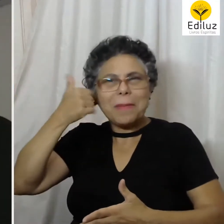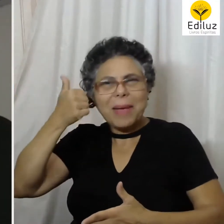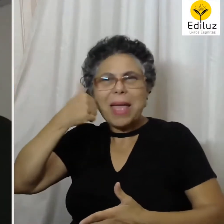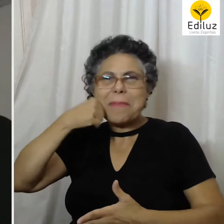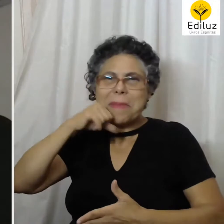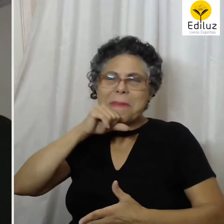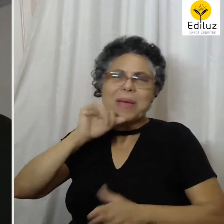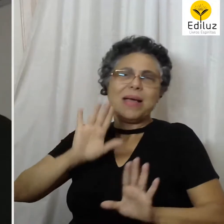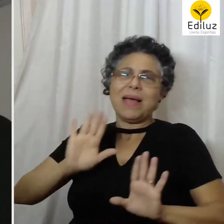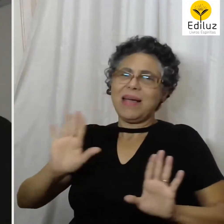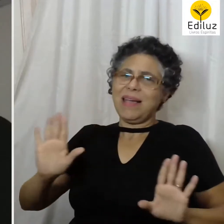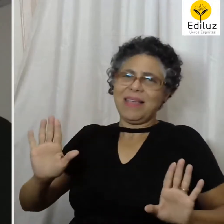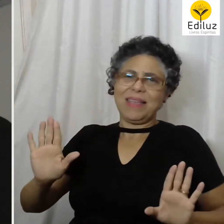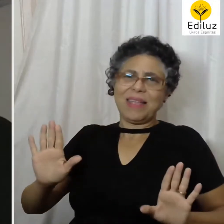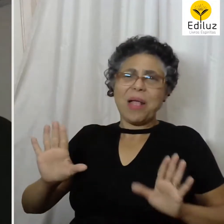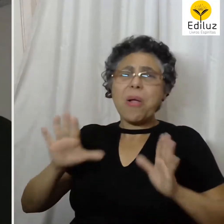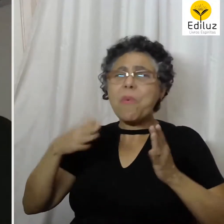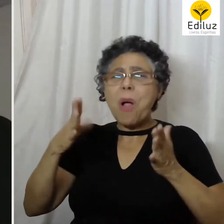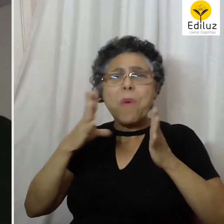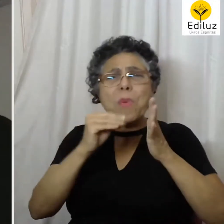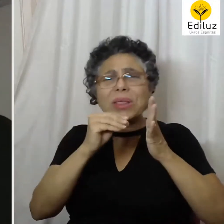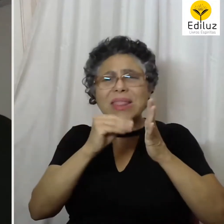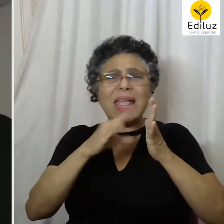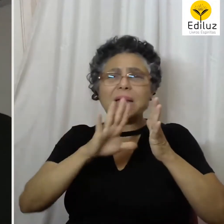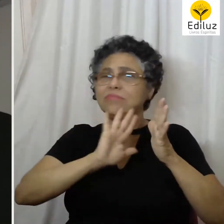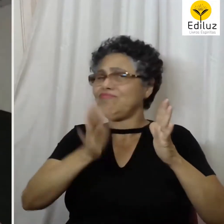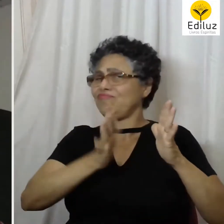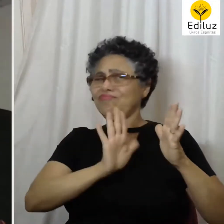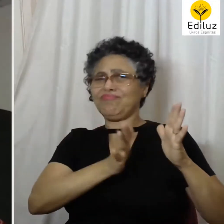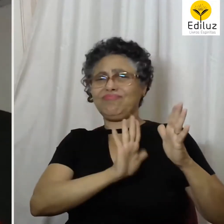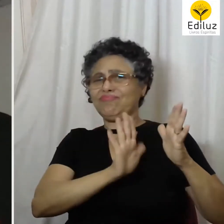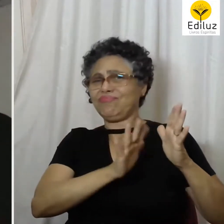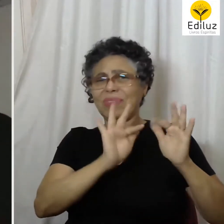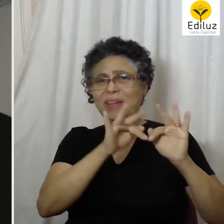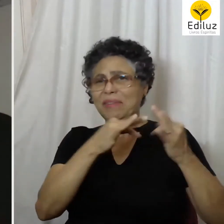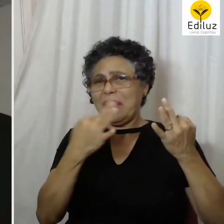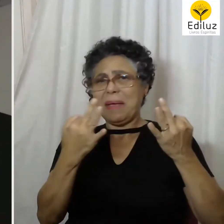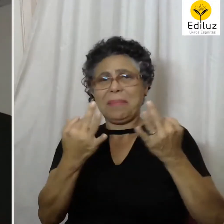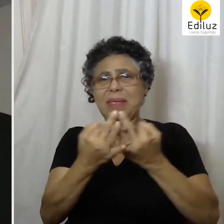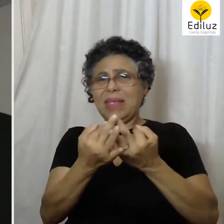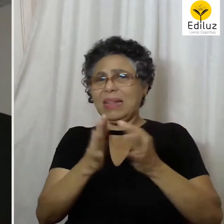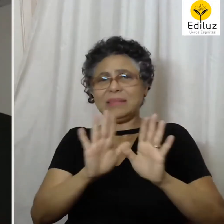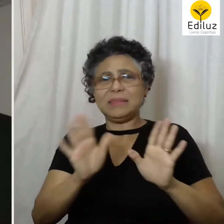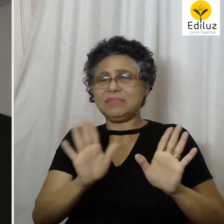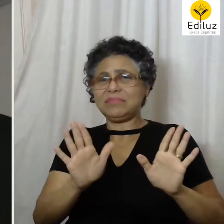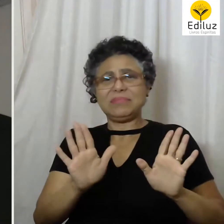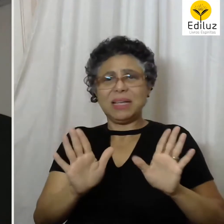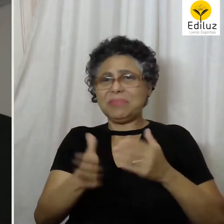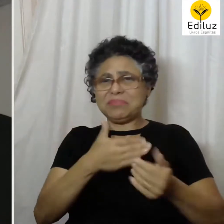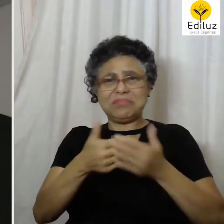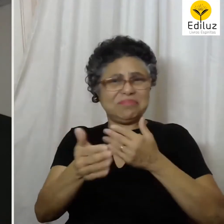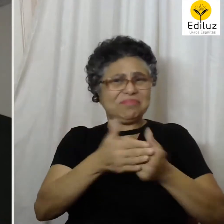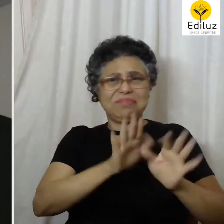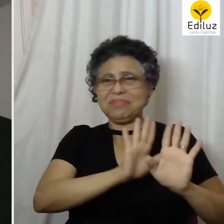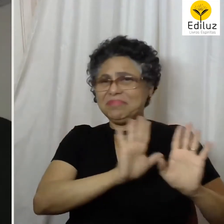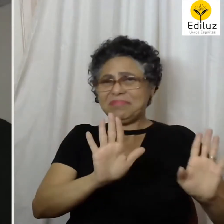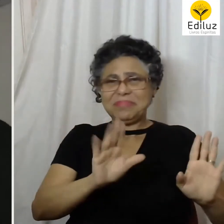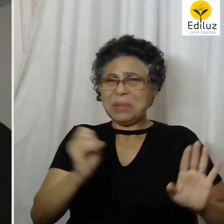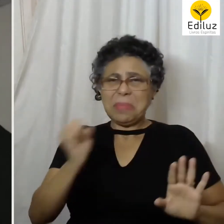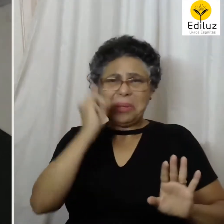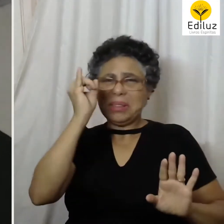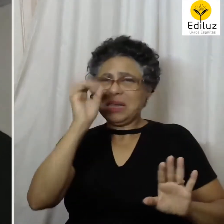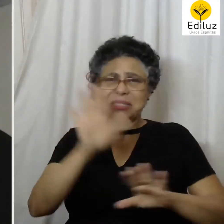independentemente do modelo de relação que aquela família venha a estabelecer. Nós sabemos que